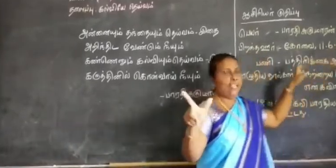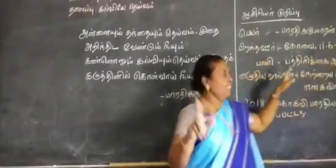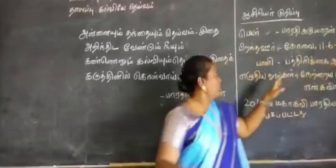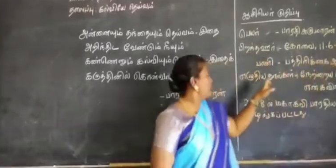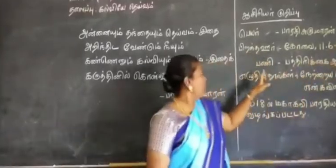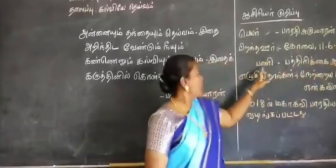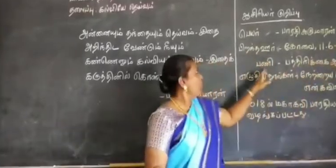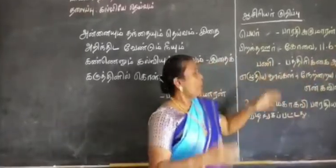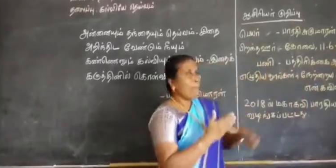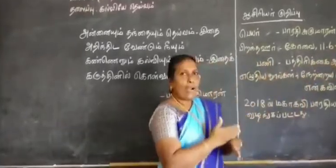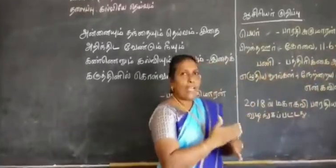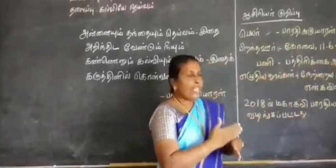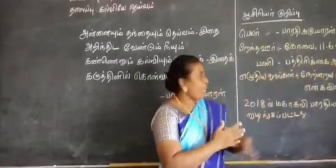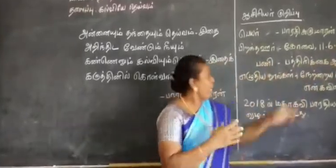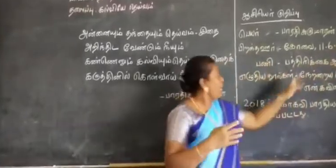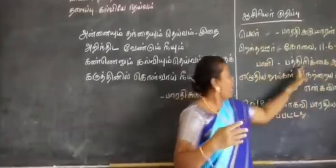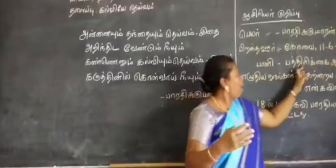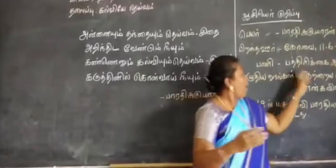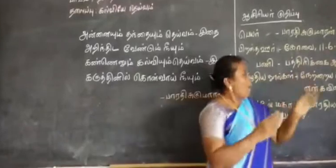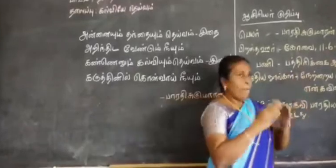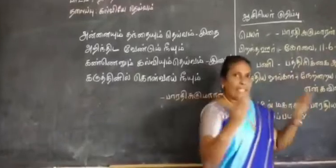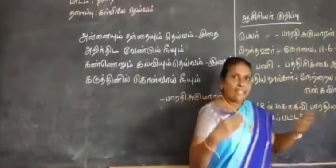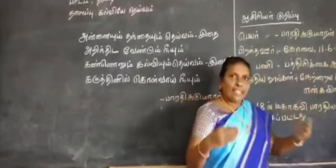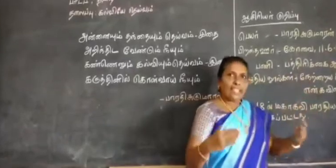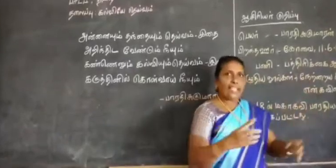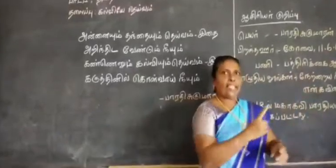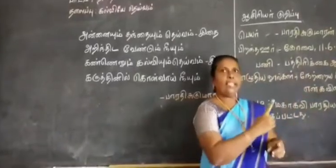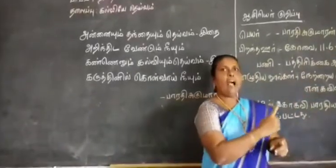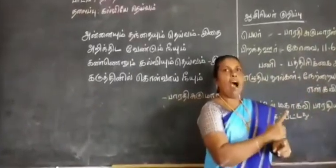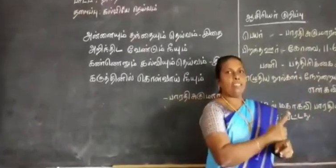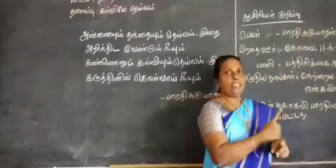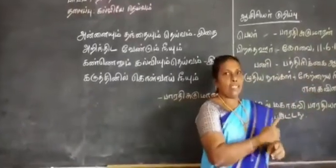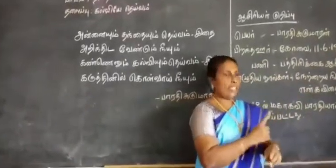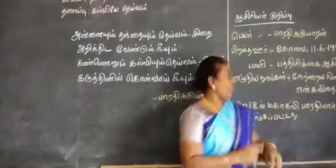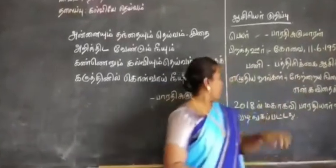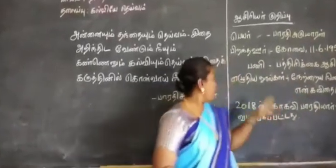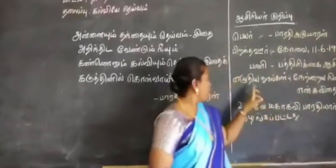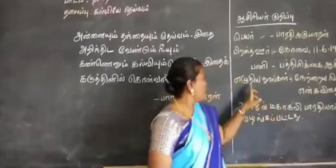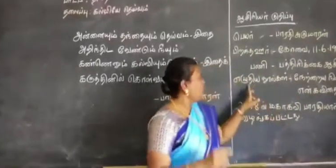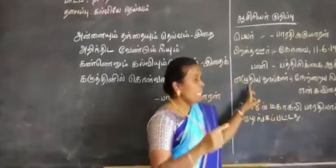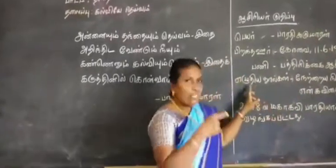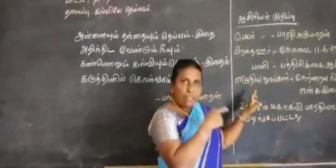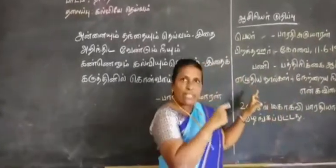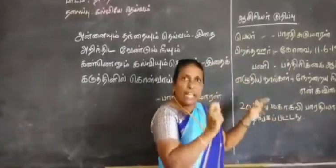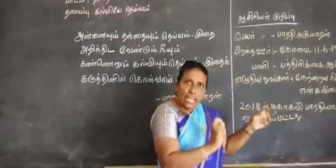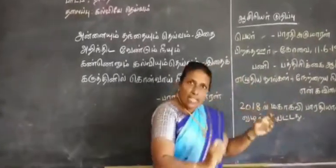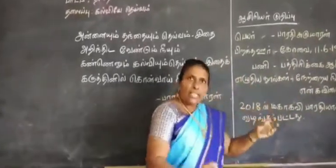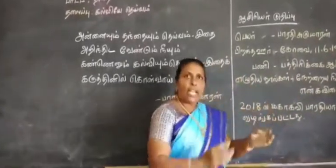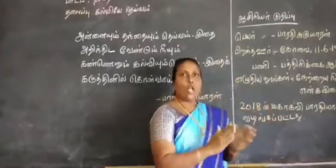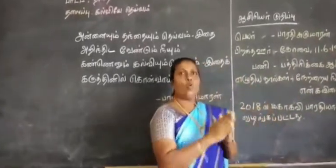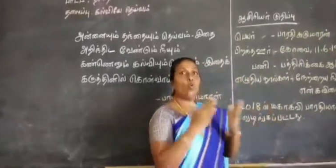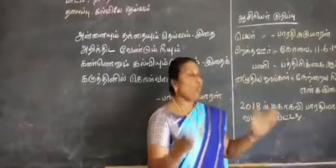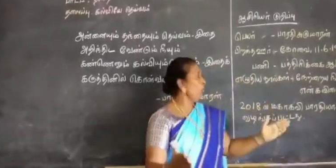11/6/1957. பணி பத்திரிகை ஆசிரியர். இவர் எழுதின